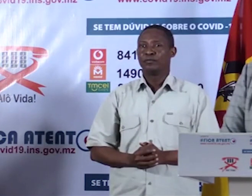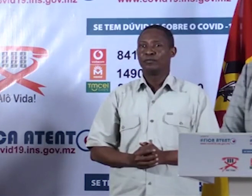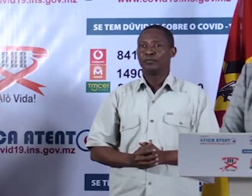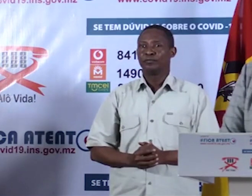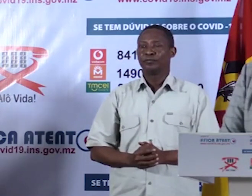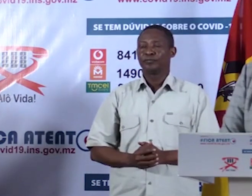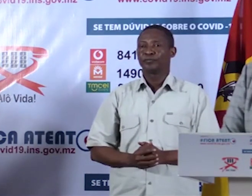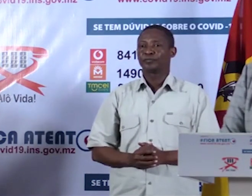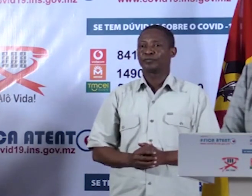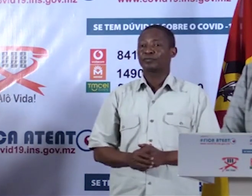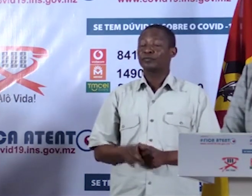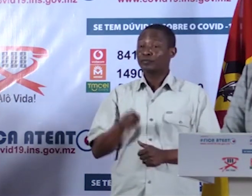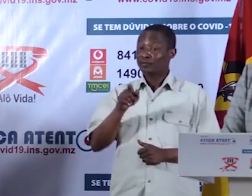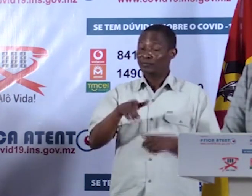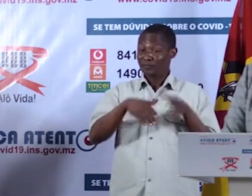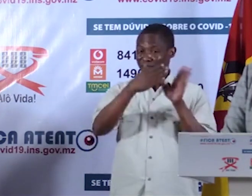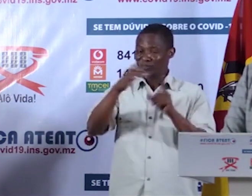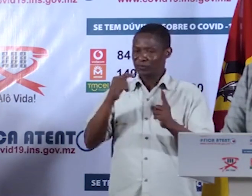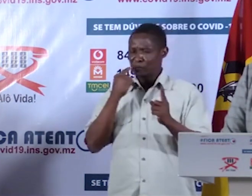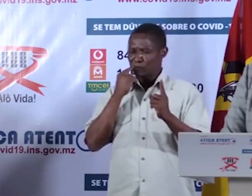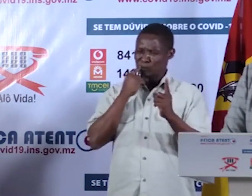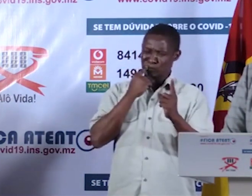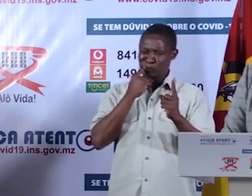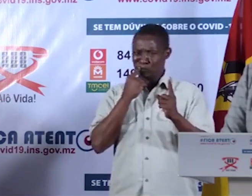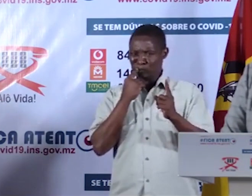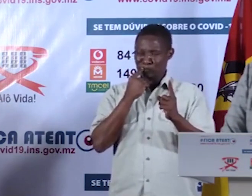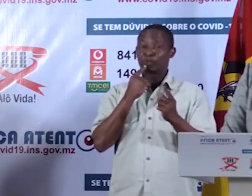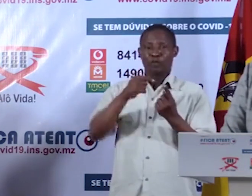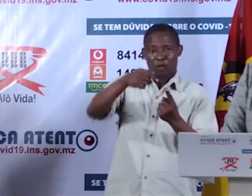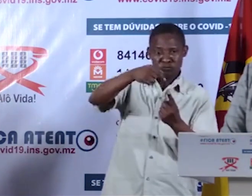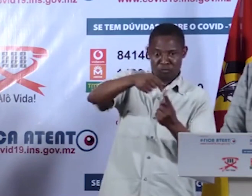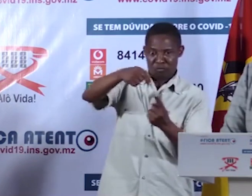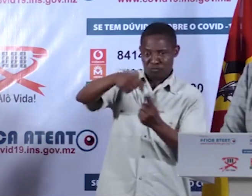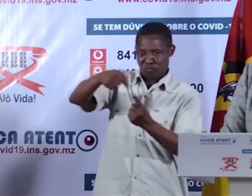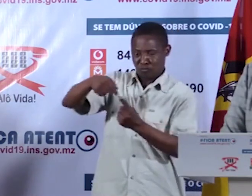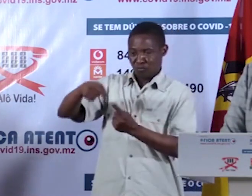Dos novos casos suspeitos testados, como nós referimos,